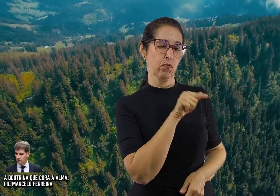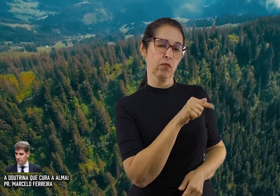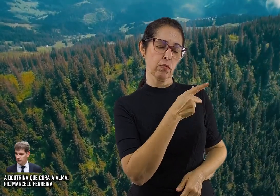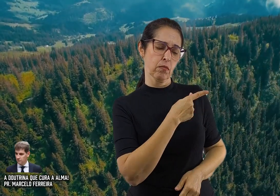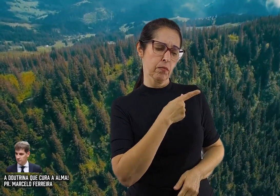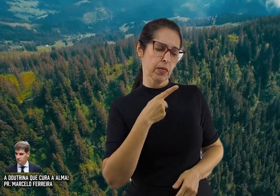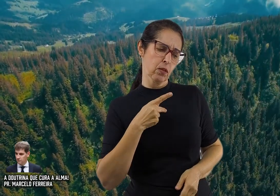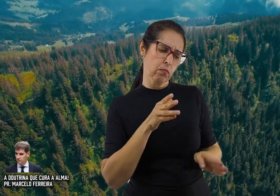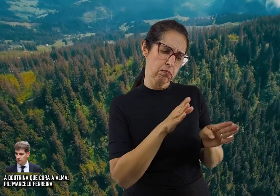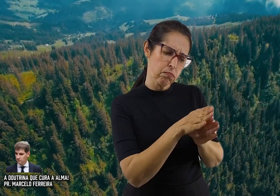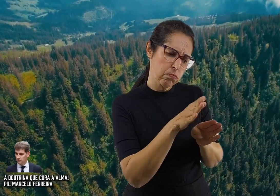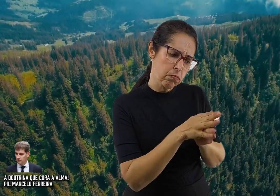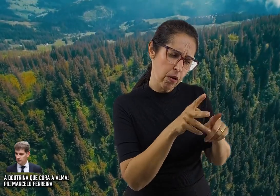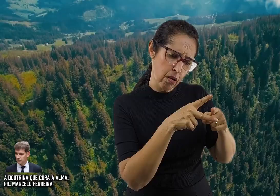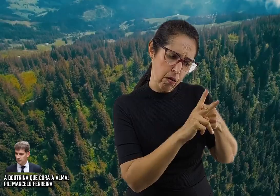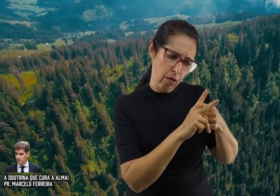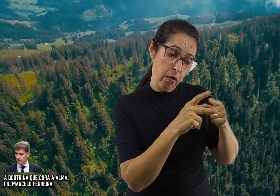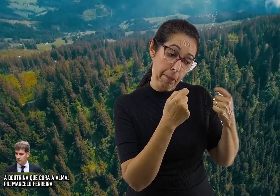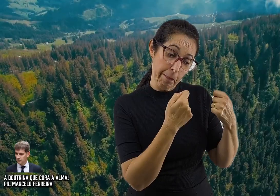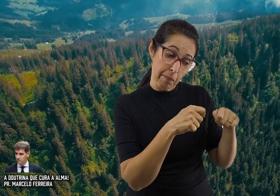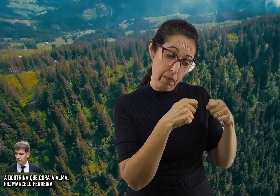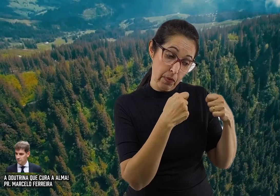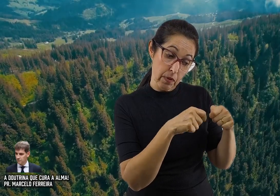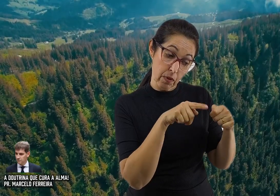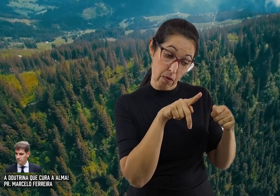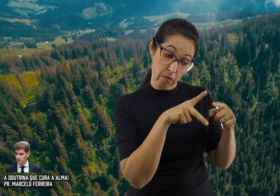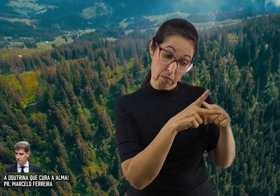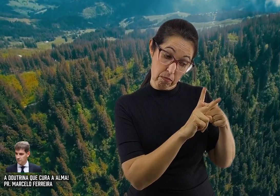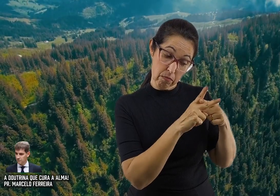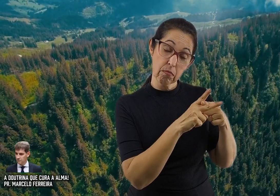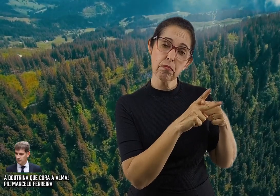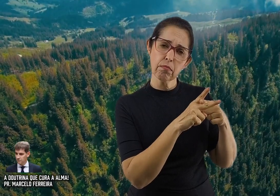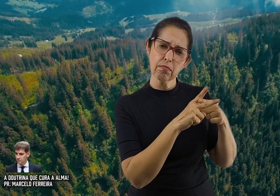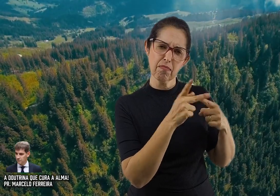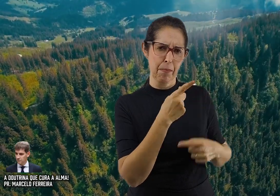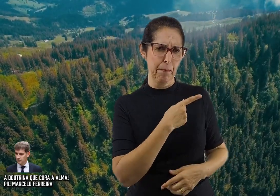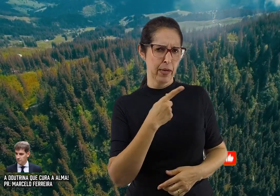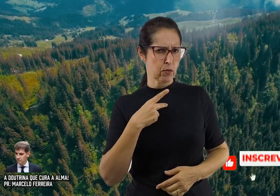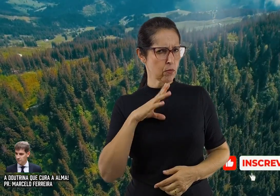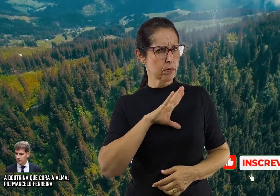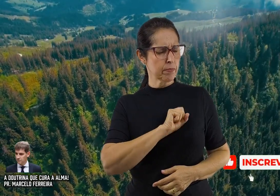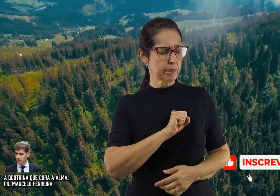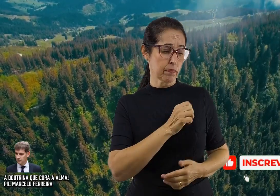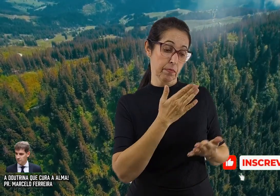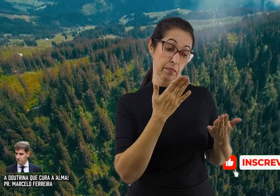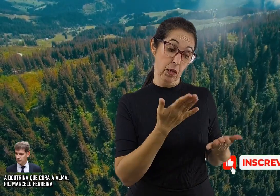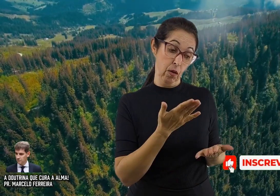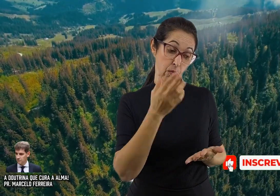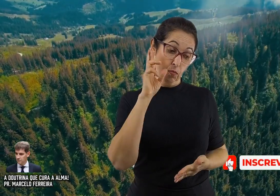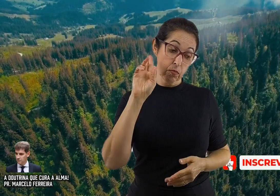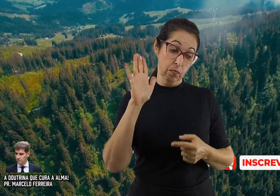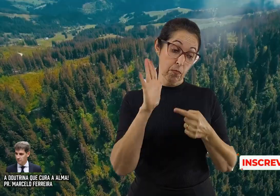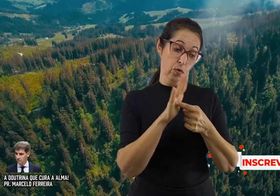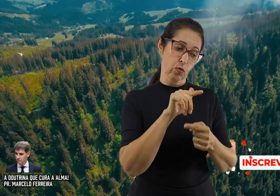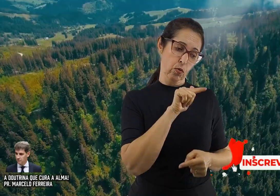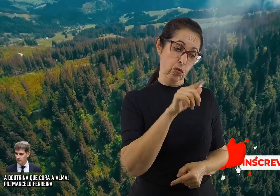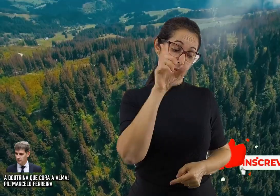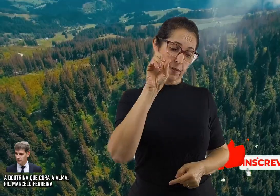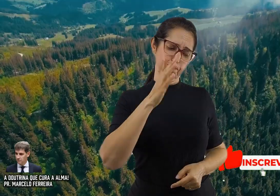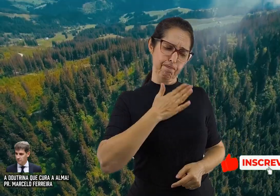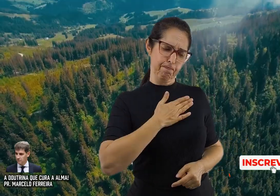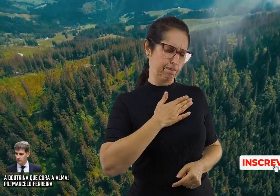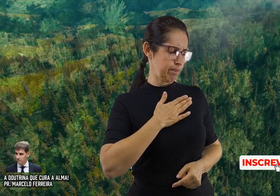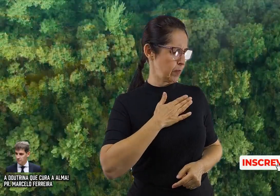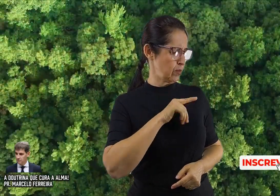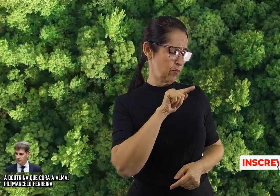vai te exortar no Espírito, vai te exortar com amor. Olha, o Senhor mostrou que isso não agradou o Senhor